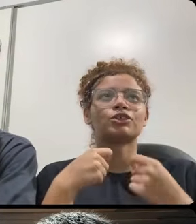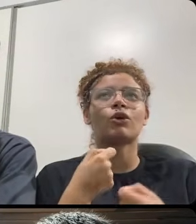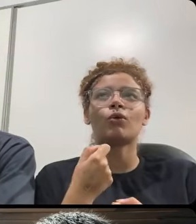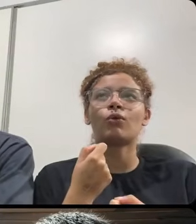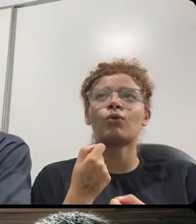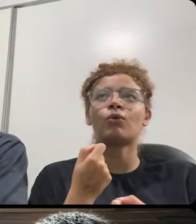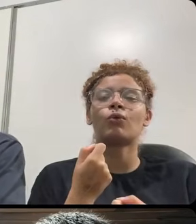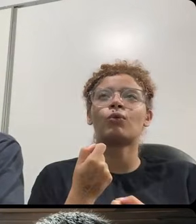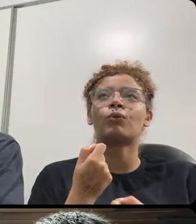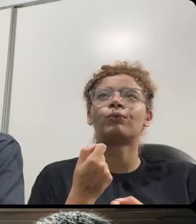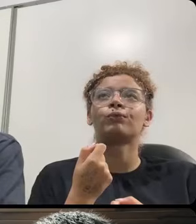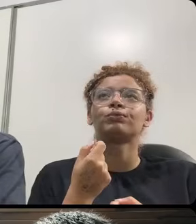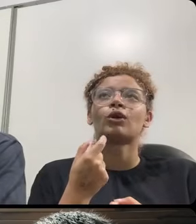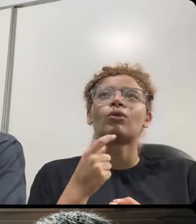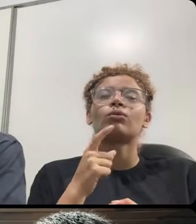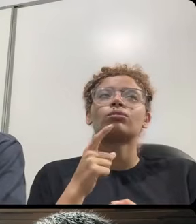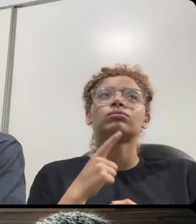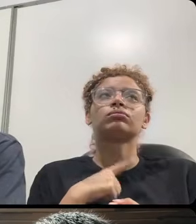que desencadeou